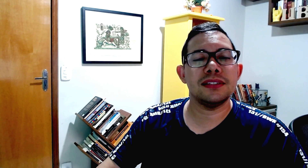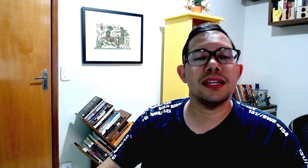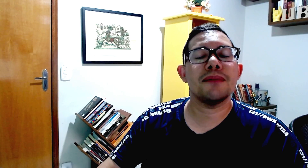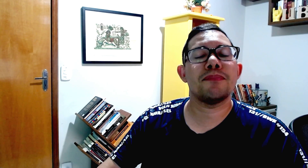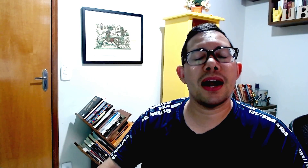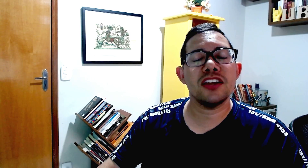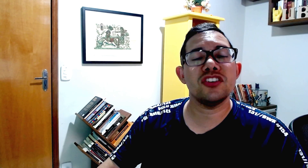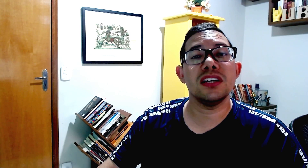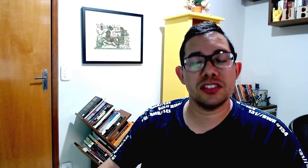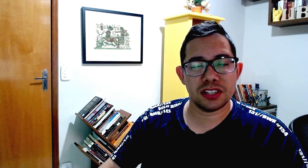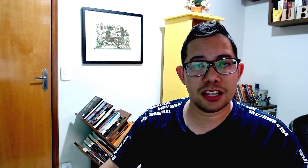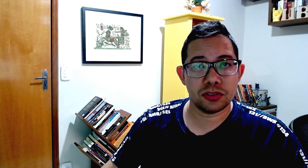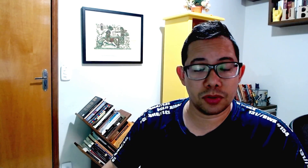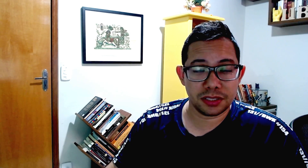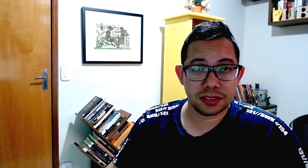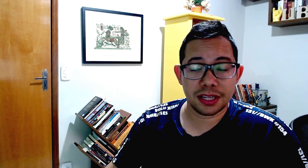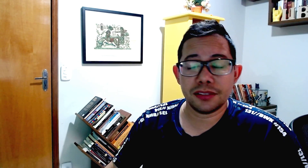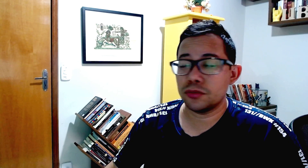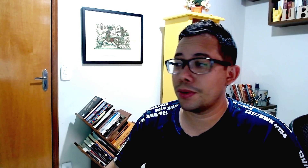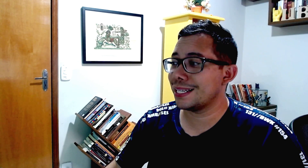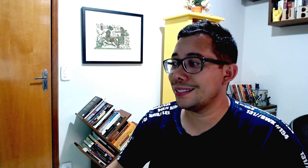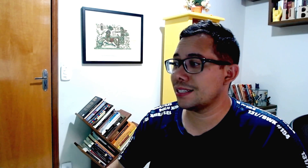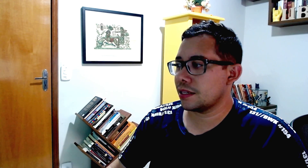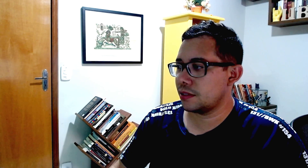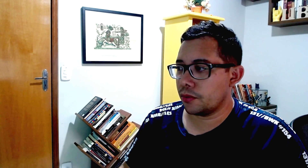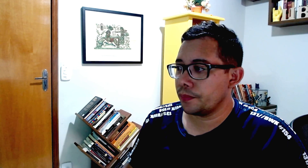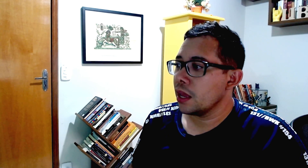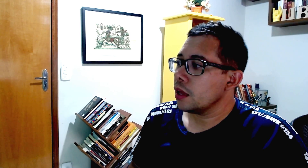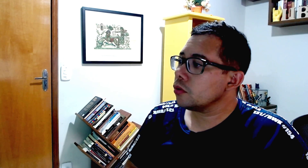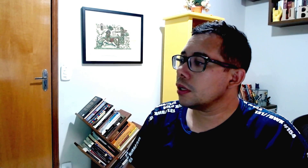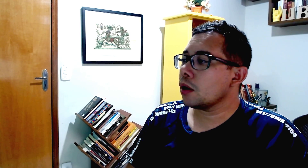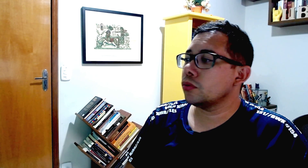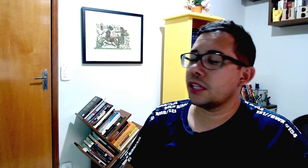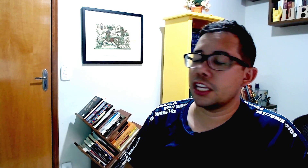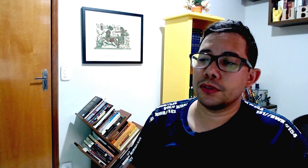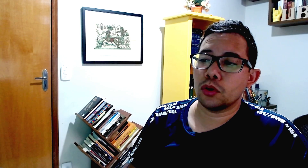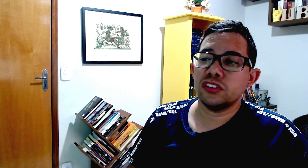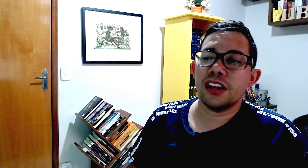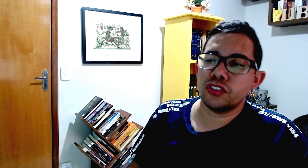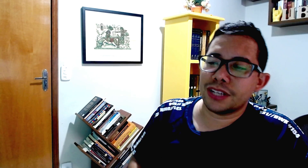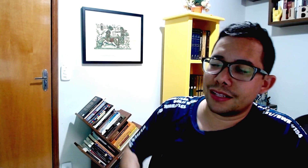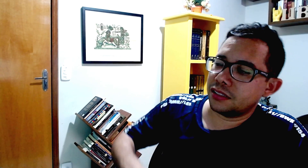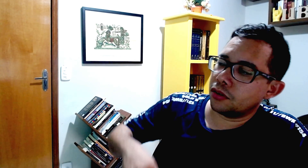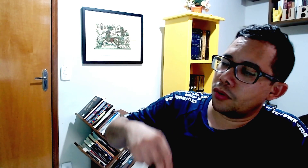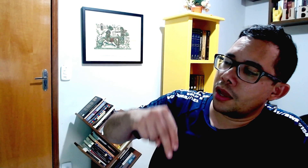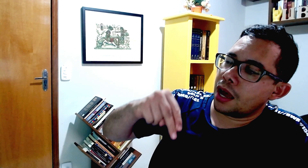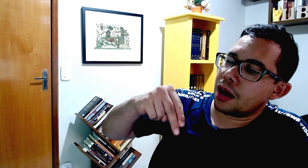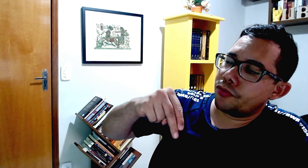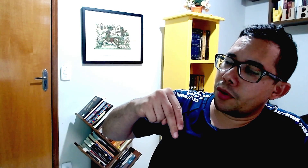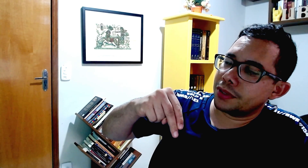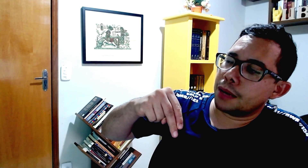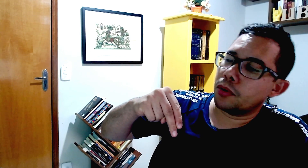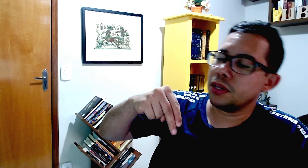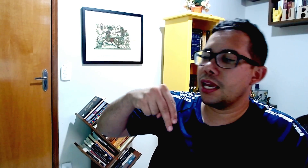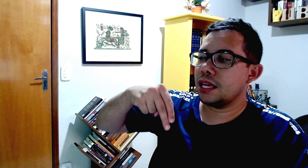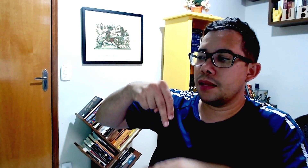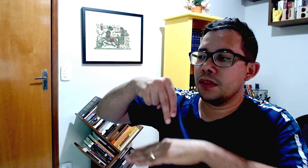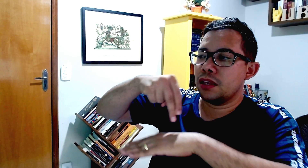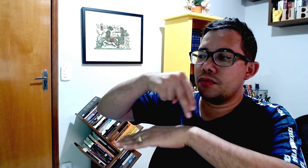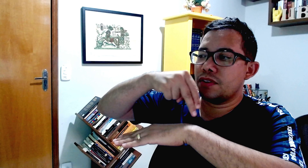seria pai de grandes nações, certo? Uma grande nação. E o que que acontece, pessoal? O sinal de nação, a forma da mão em N e faz